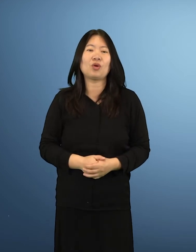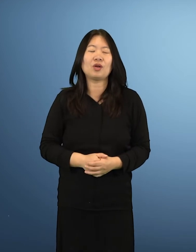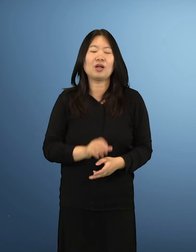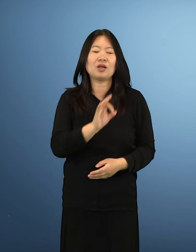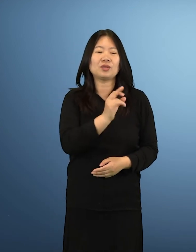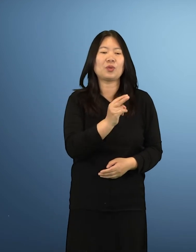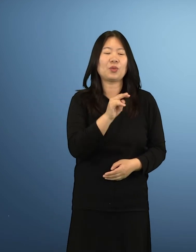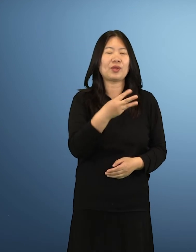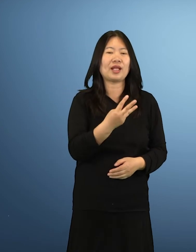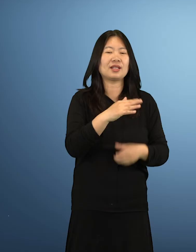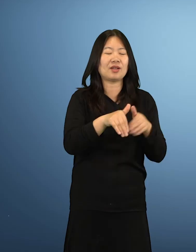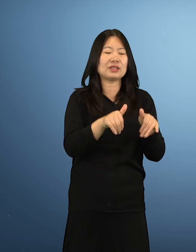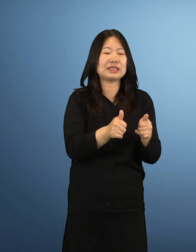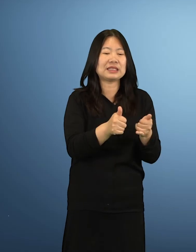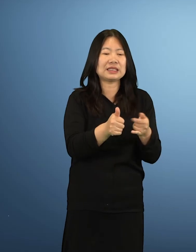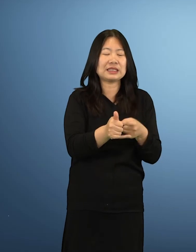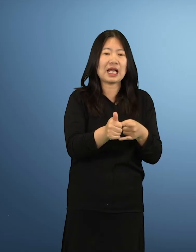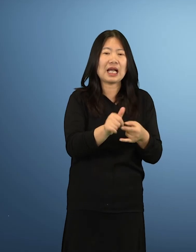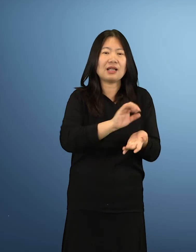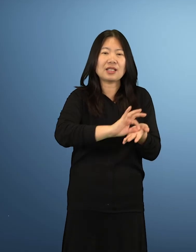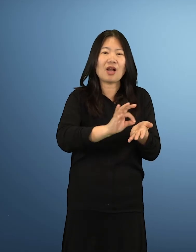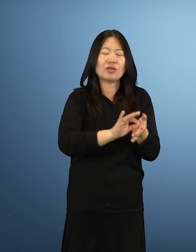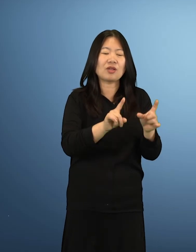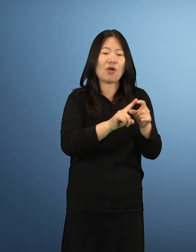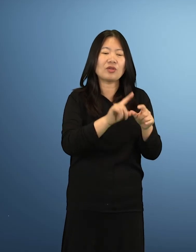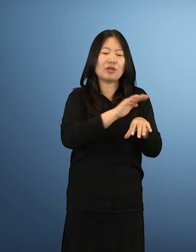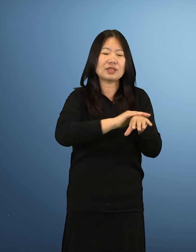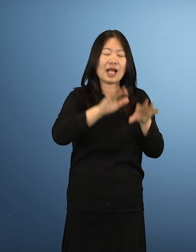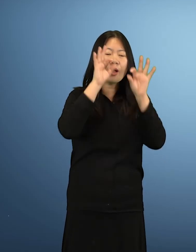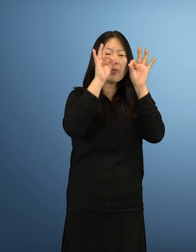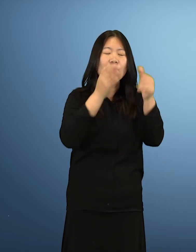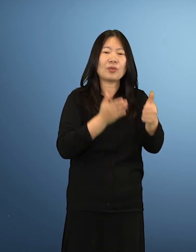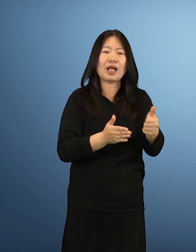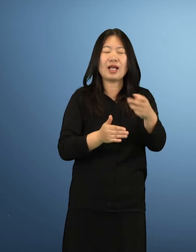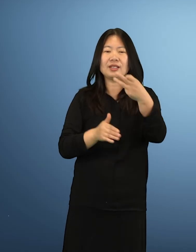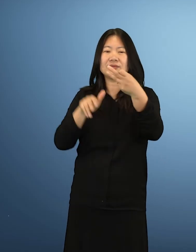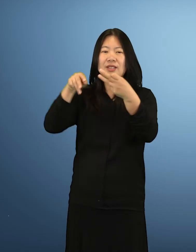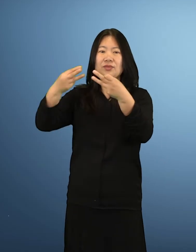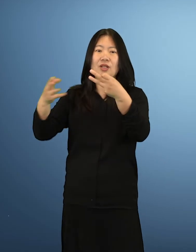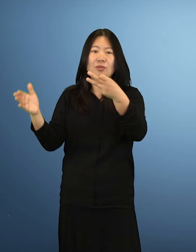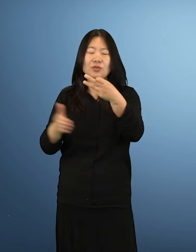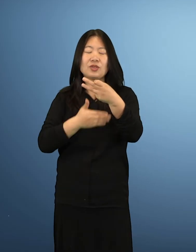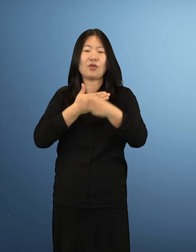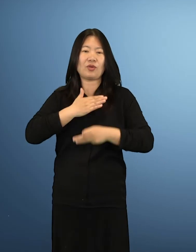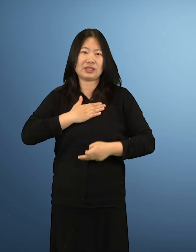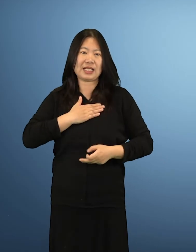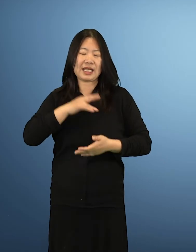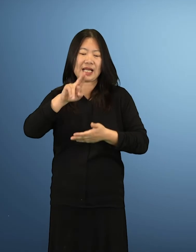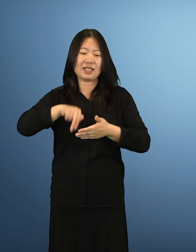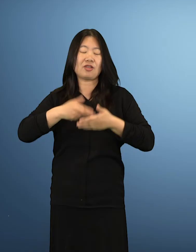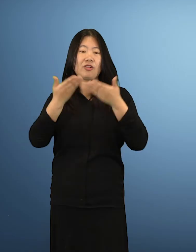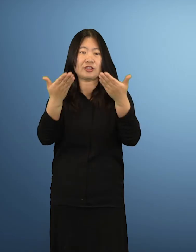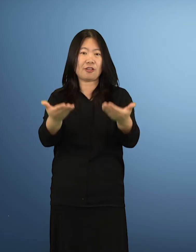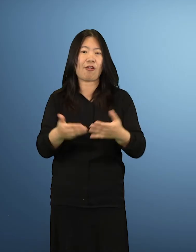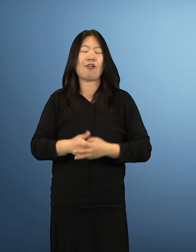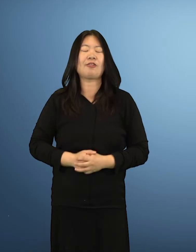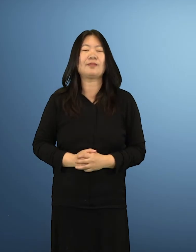요엘 선지자가 사용하는 언어를 잘 보십시오. 13절서부터 제가